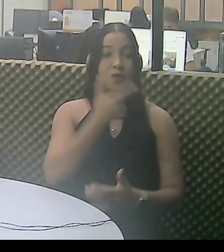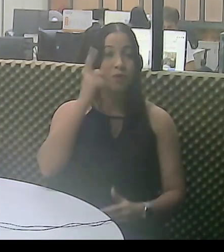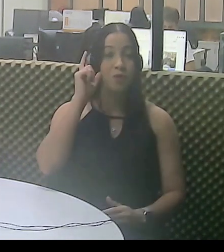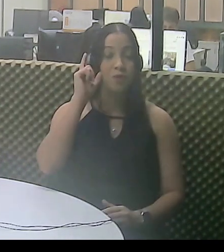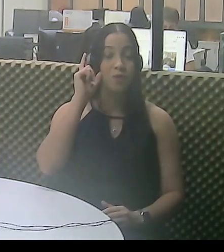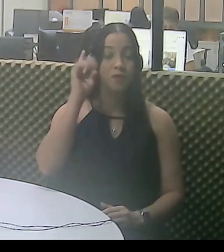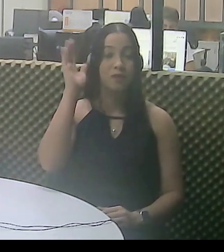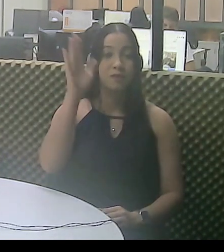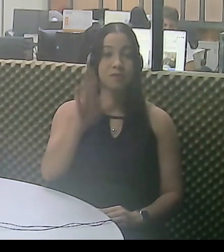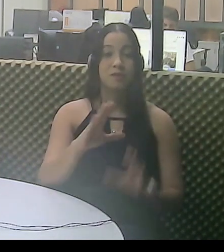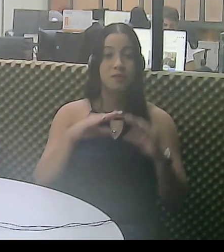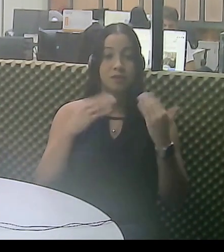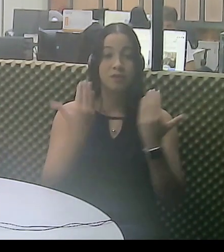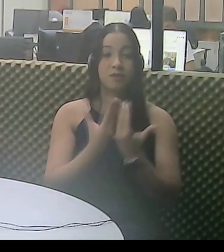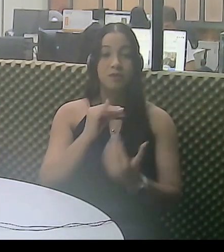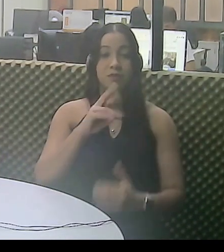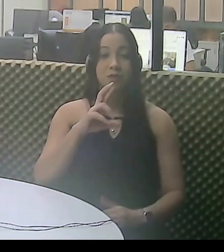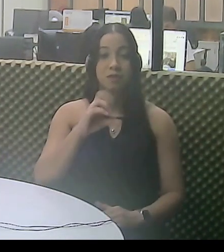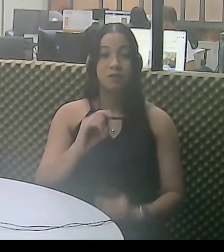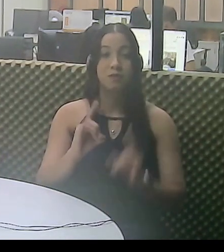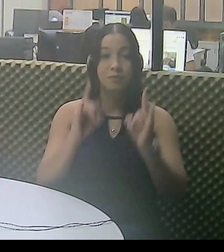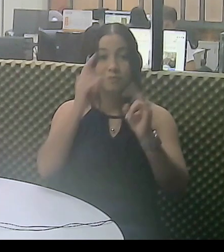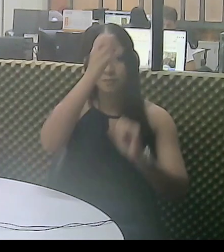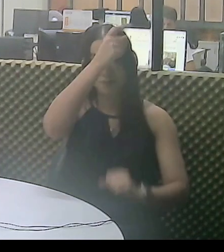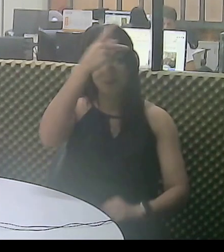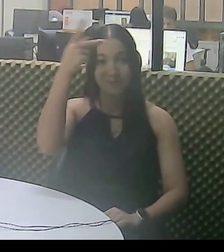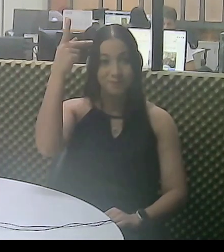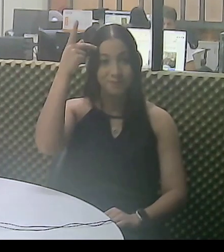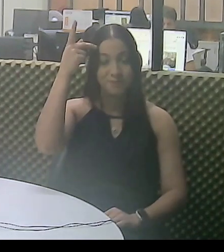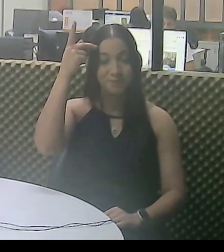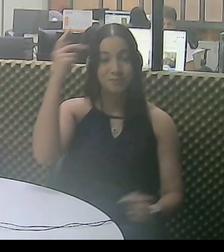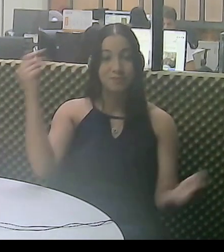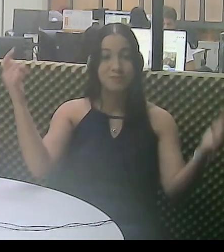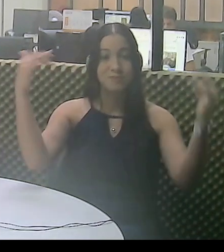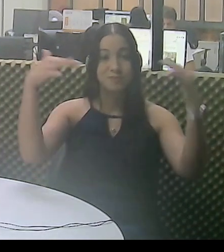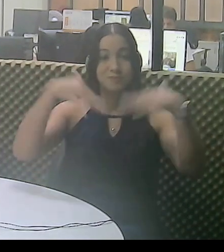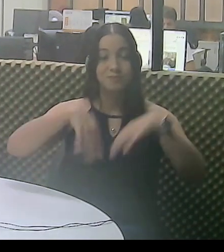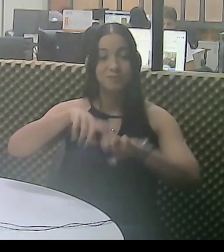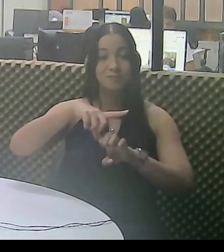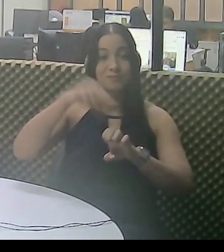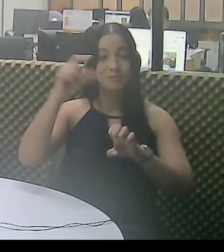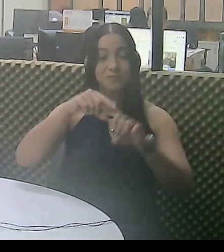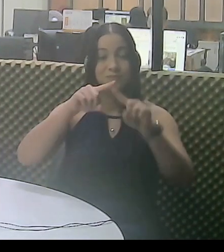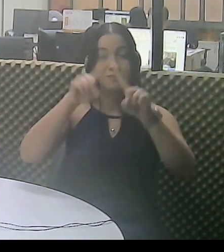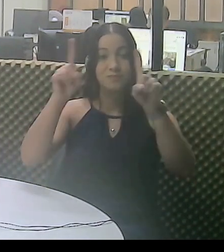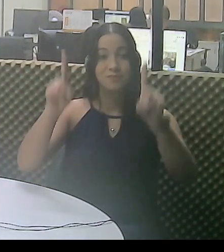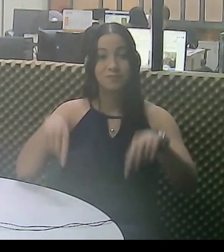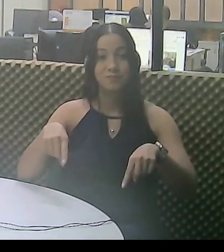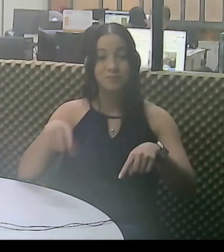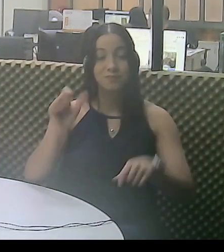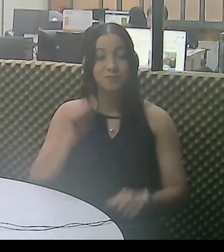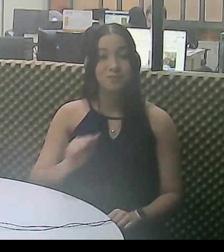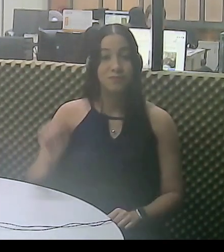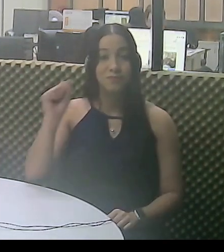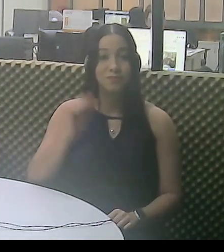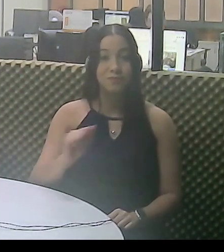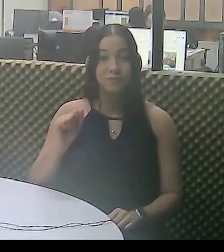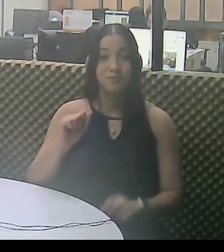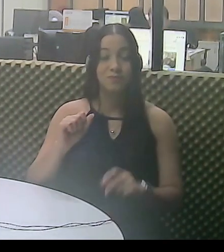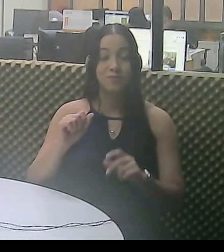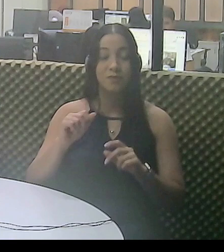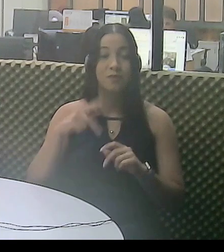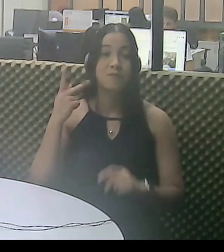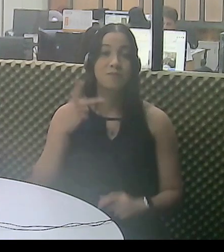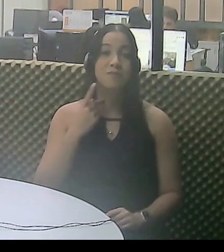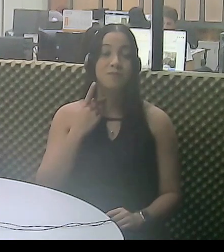no auditório Cícero Diniz do Centro Administrativo, reunindo empresários, colaboradores, associações,